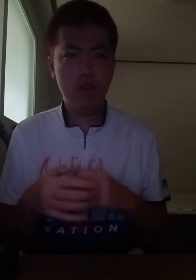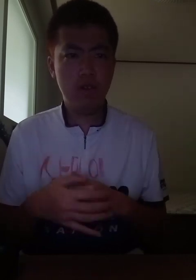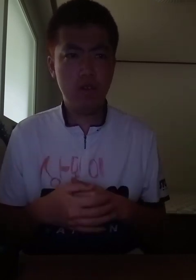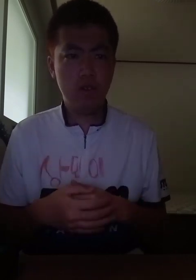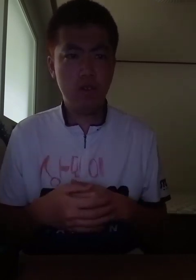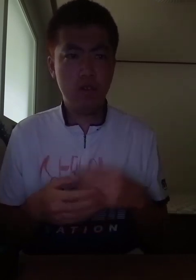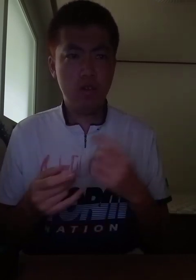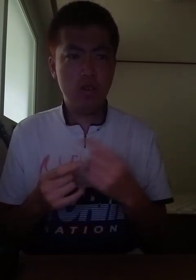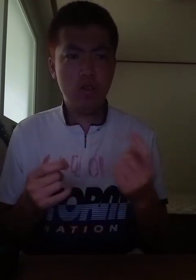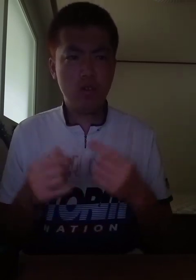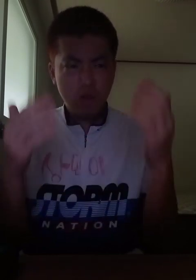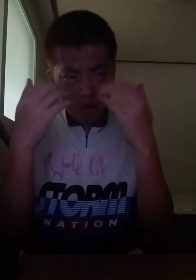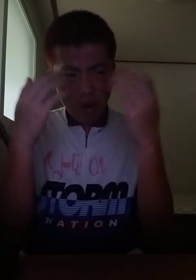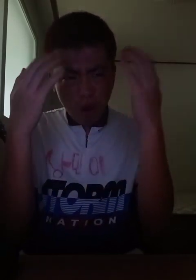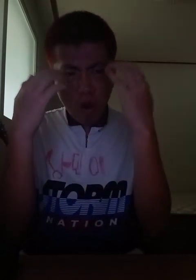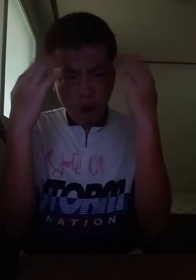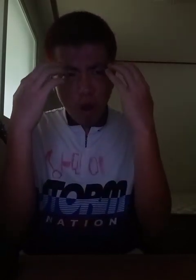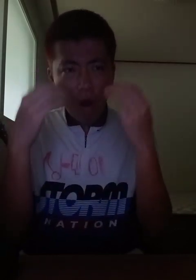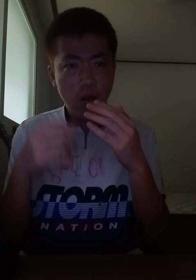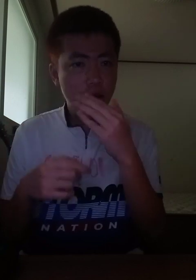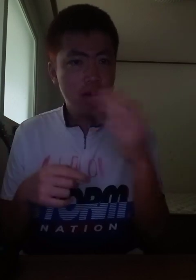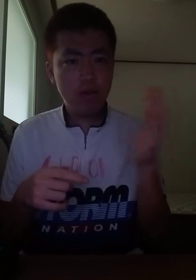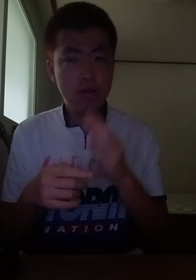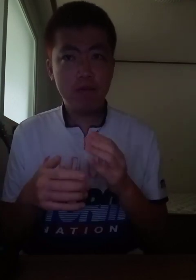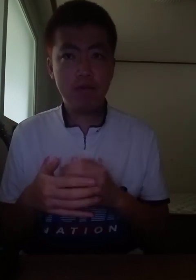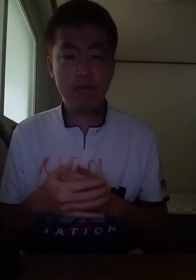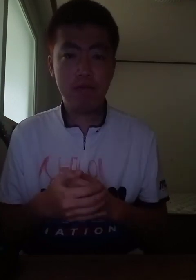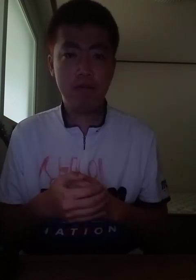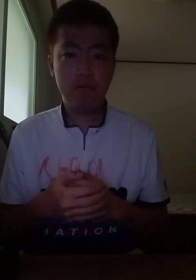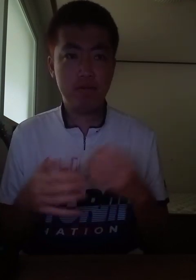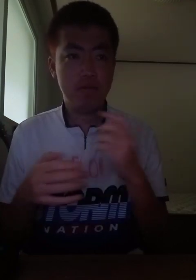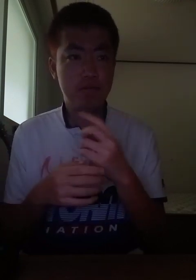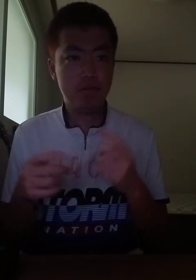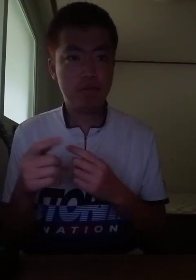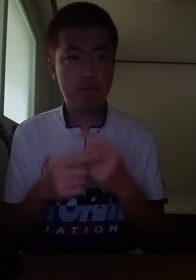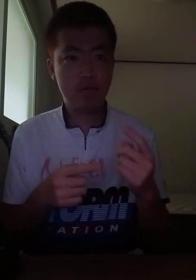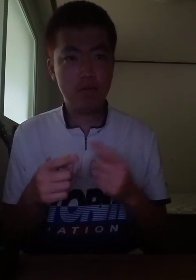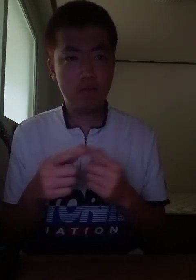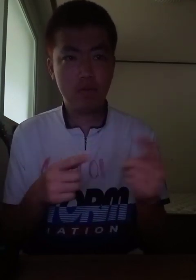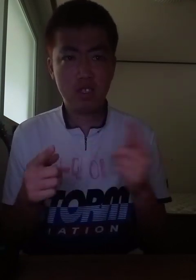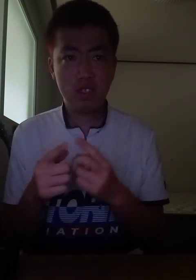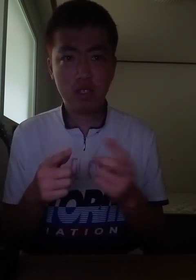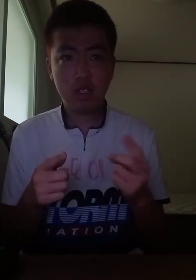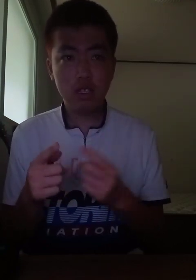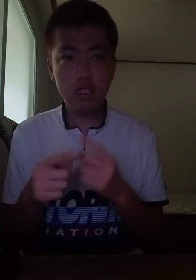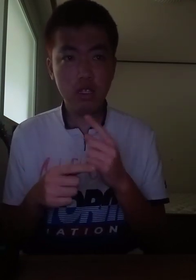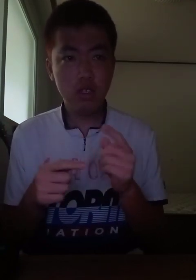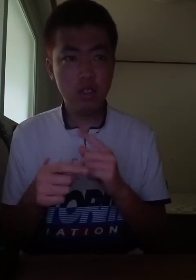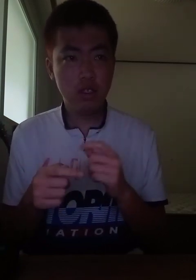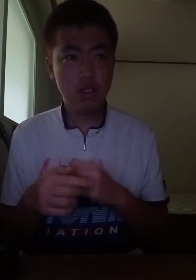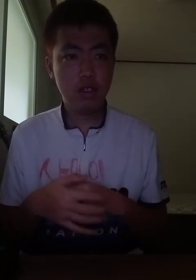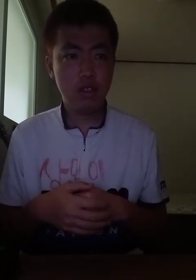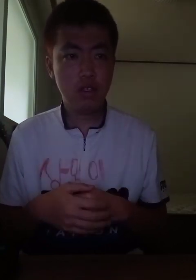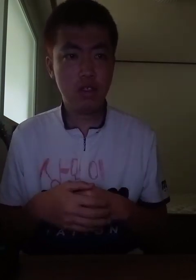아이고 수돗물 붙어갖고 손님 오야 사다 먹죠. 보니까 손님들 오면요 이걸 안 먹으려고 그래요. 평소에는 그냥 이걸 떠다